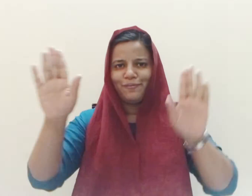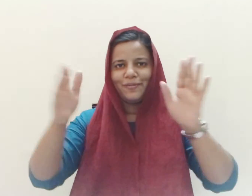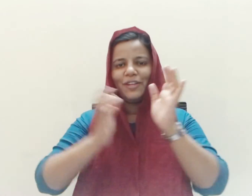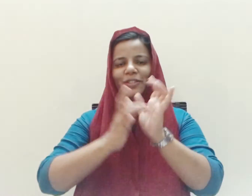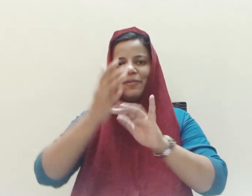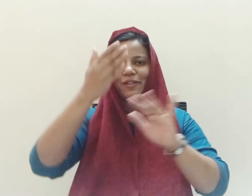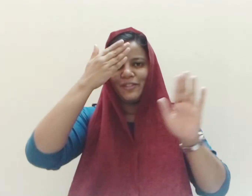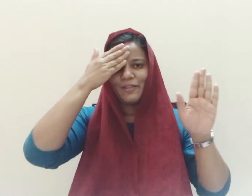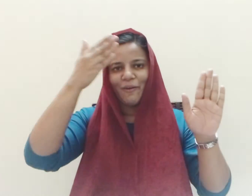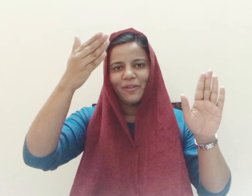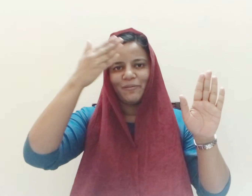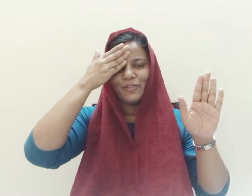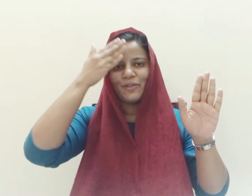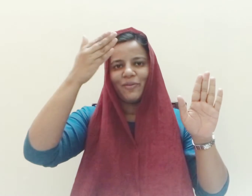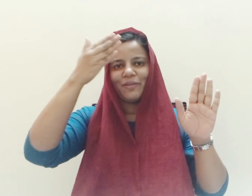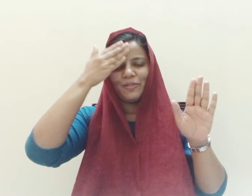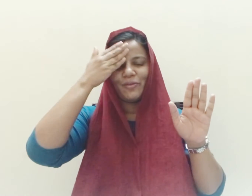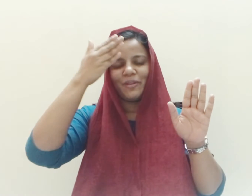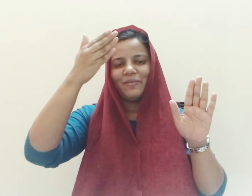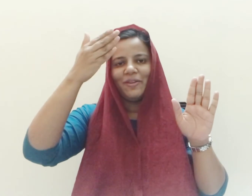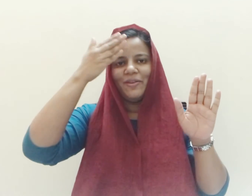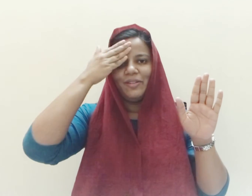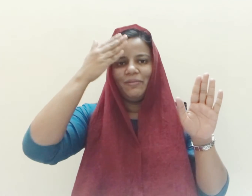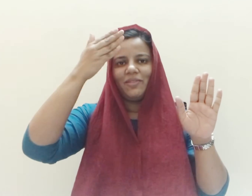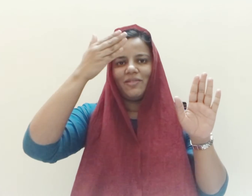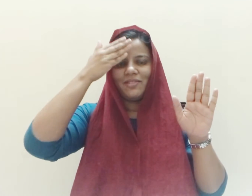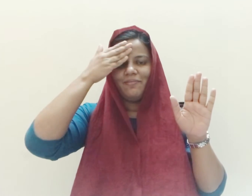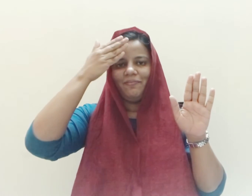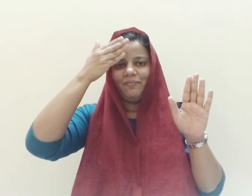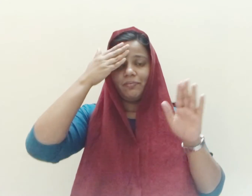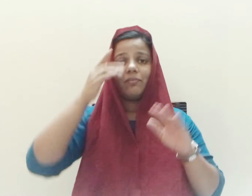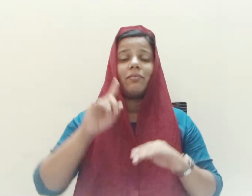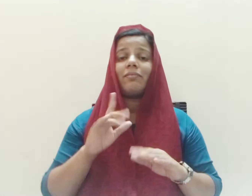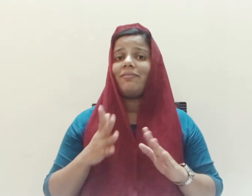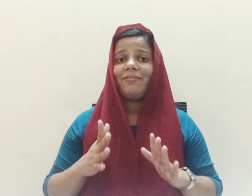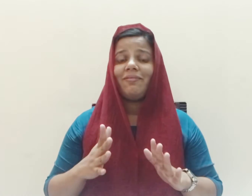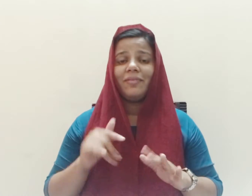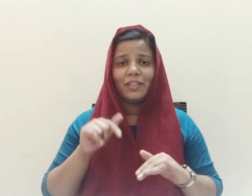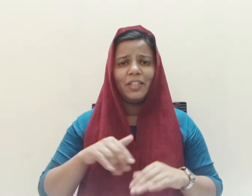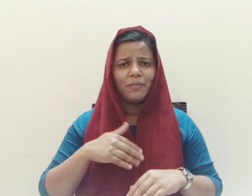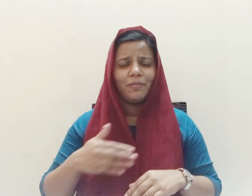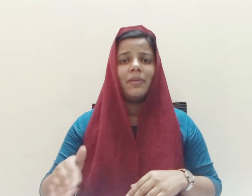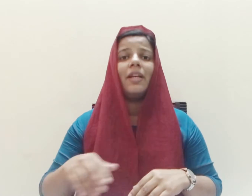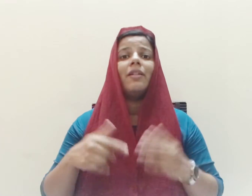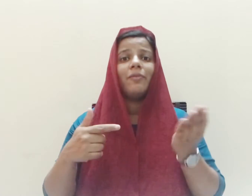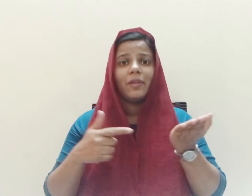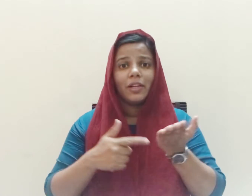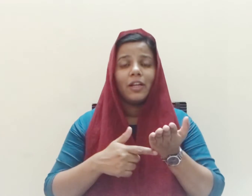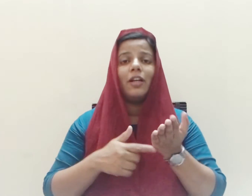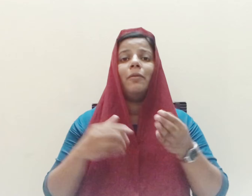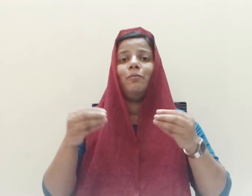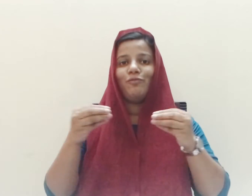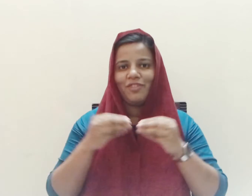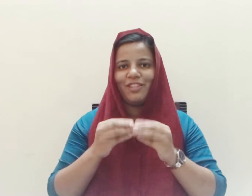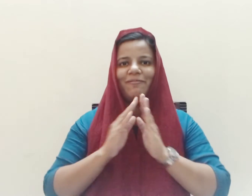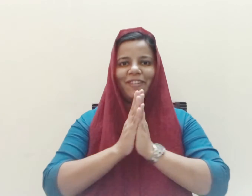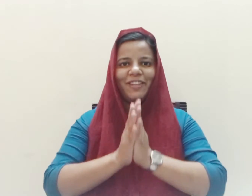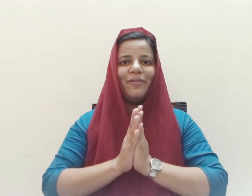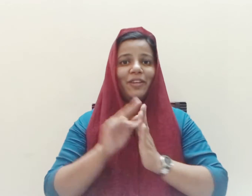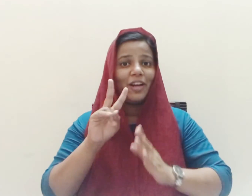കരമുയർത്തി കർത്താവിനൊന്ന് സ്തോത്രം പറഞ്ഞാട്ടെ. സ്തോത്രമപ്പ, സ്തോത്രമപ്പ. സ്തോത്രം മാത്രമല്ല, ഇനിയും നമ്മുടെ മീറ്റിംഗ് തിങ്കളാഴ്ചയും ബുധനാഴ്ചയുമാണ്. 2